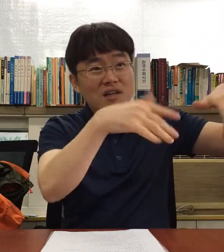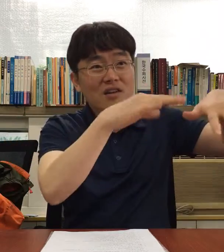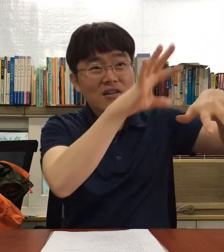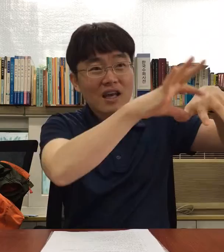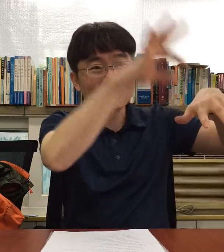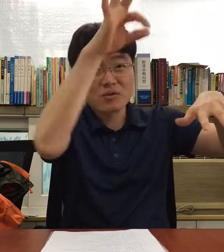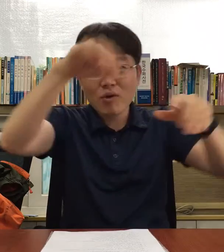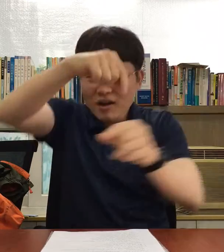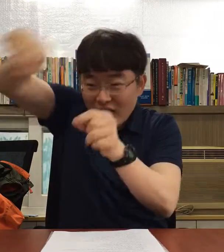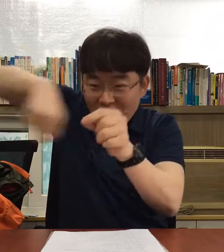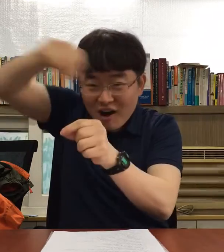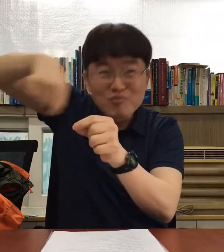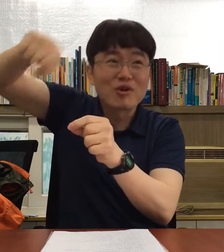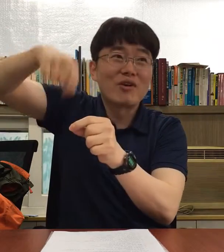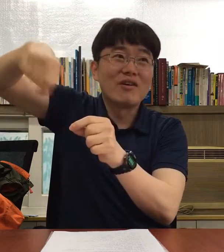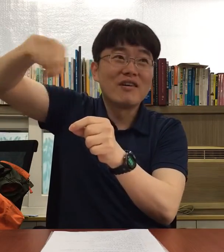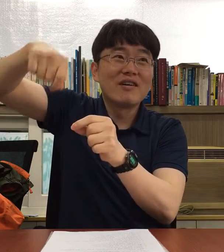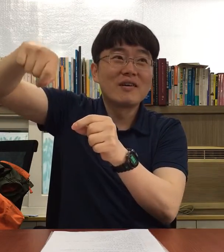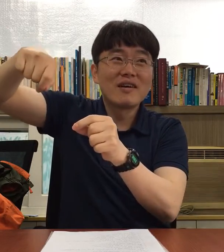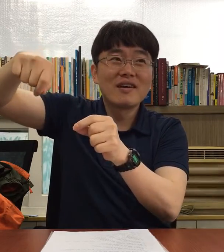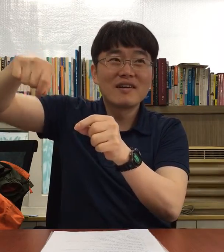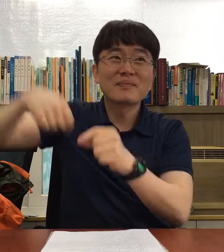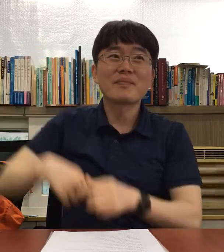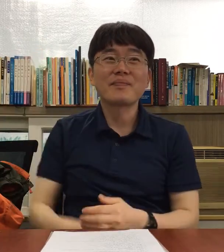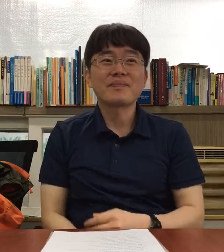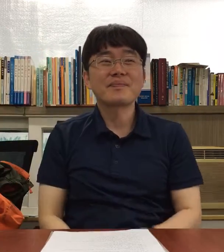여기다가 떼가지고 묶어요.